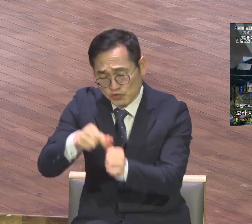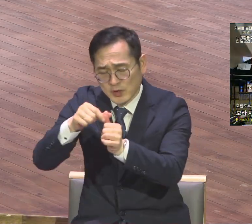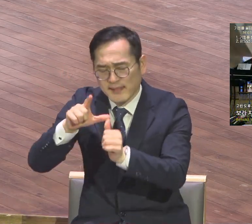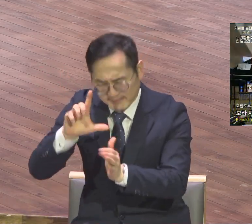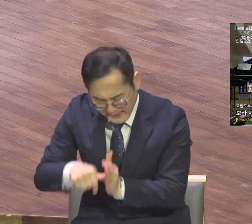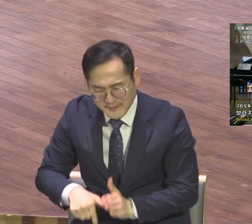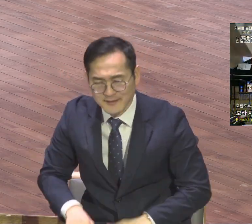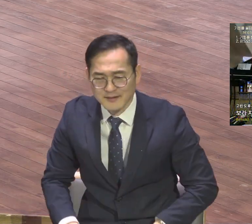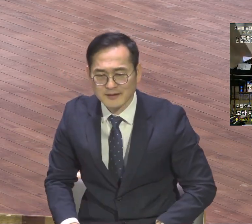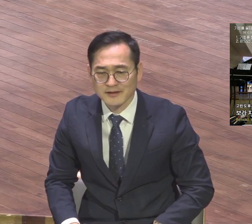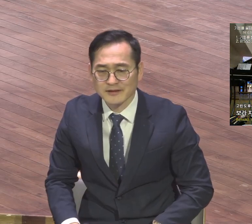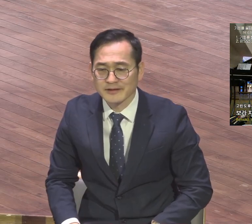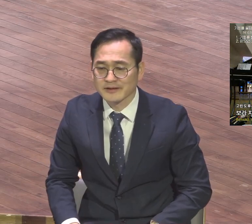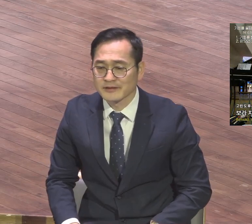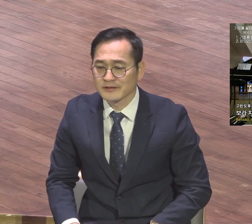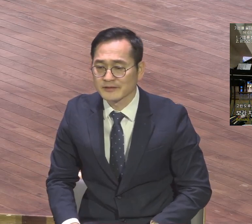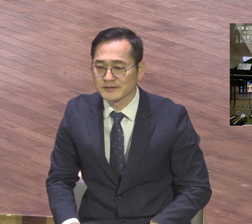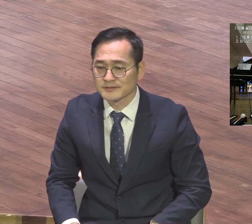날이로다.